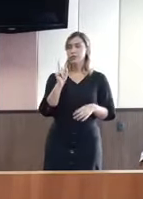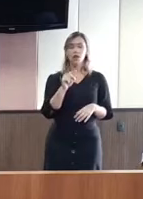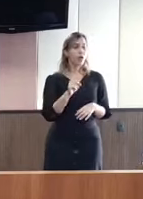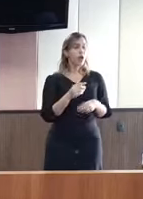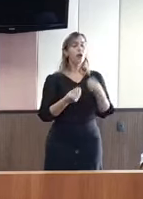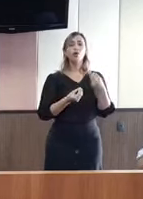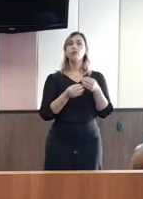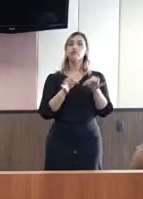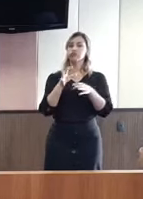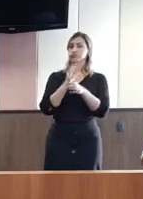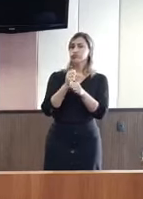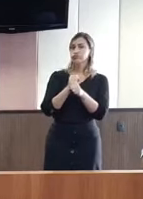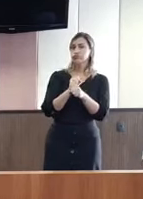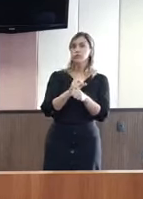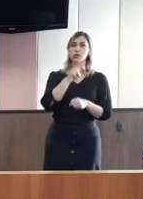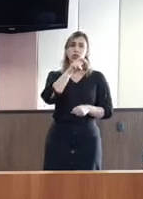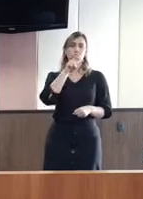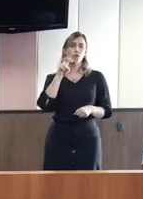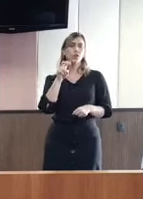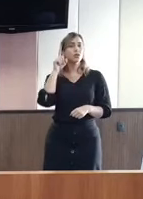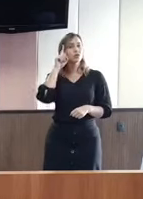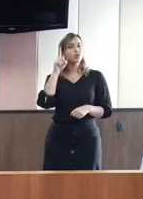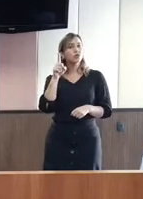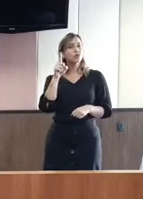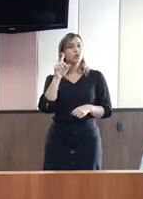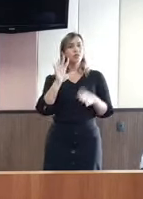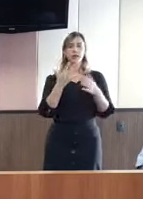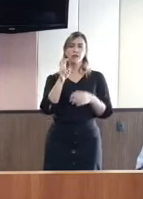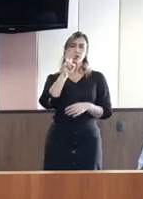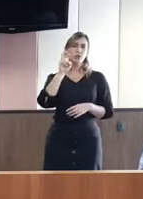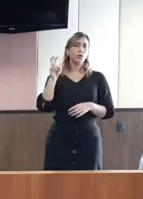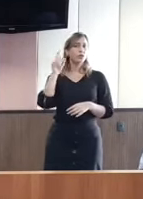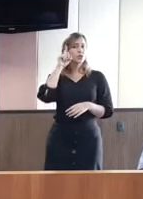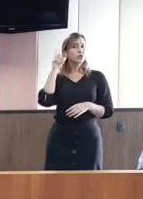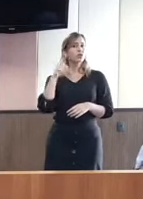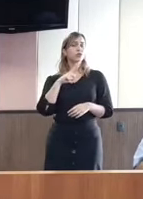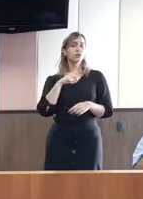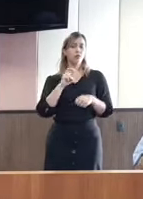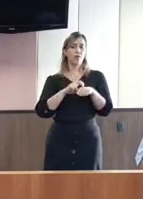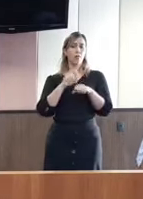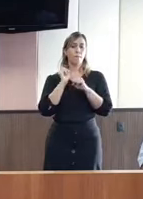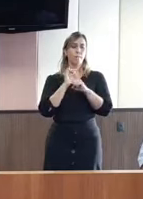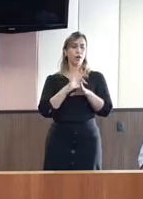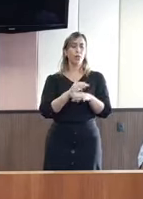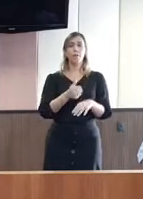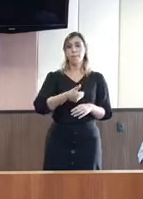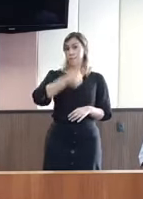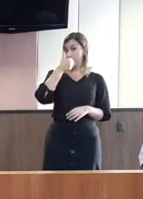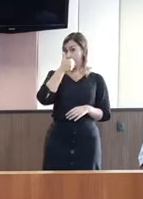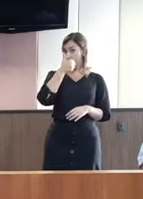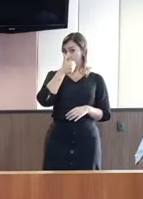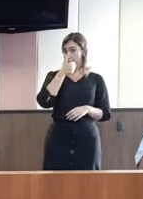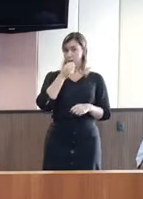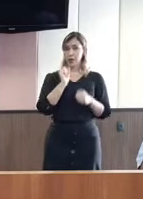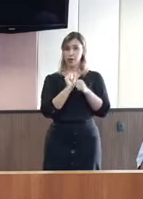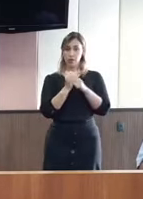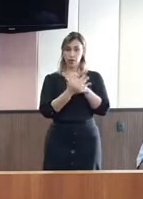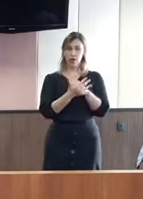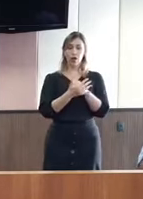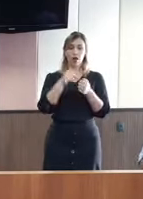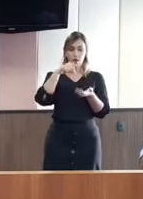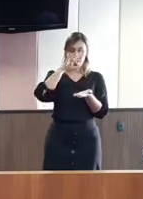sendo calculado com 55 dias de infecção. Isso é importante ter em mente, que nosso, o primeiro caso que